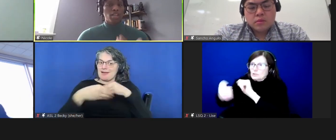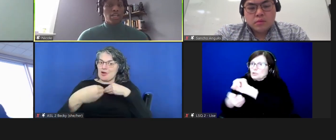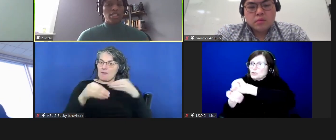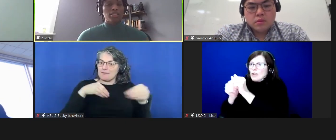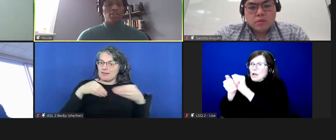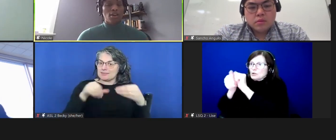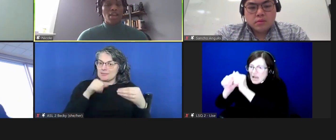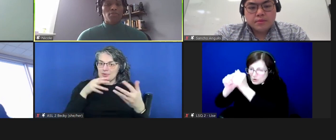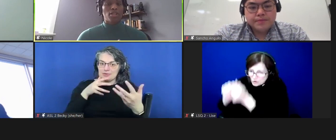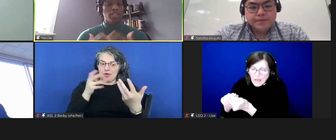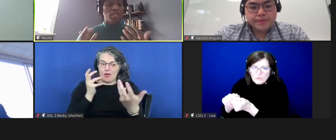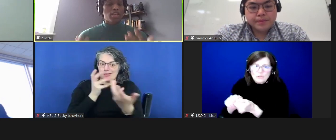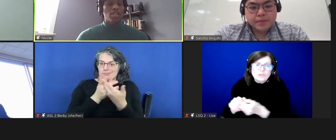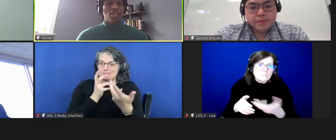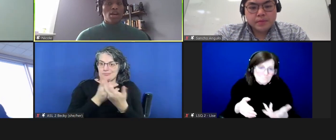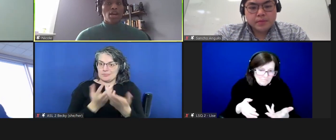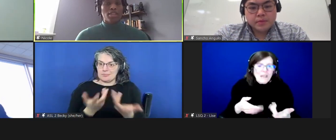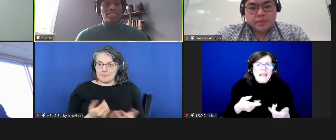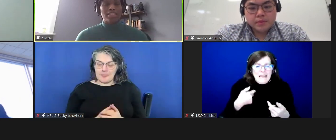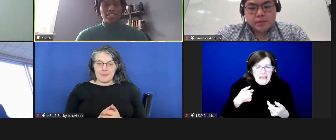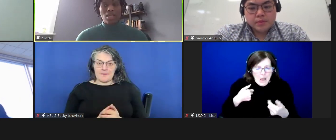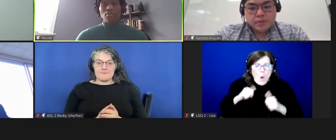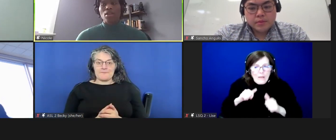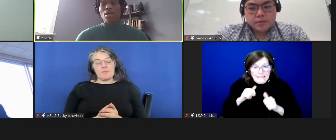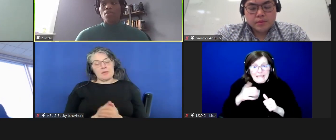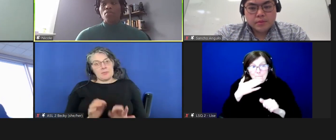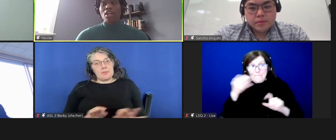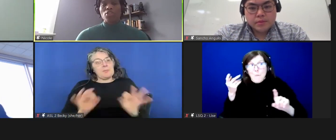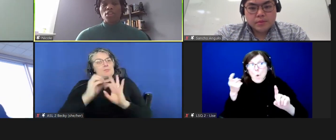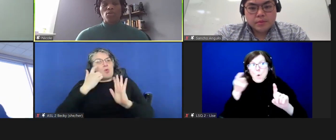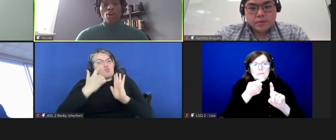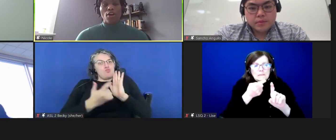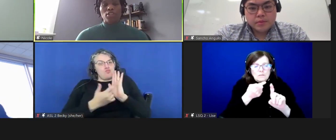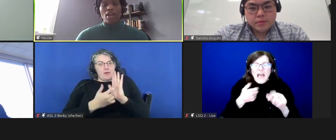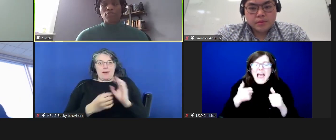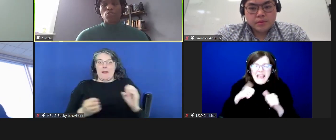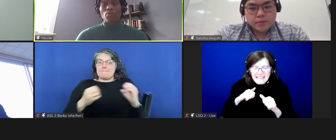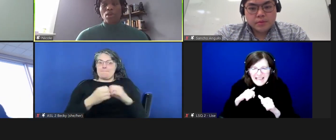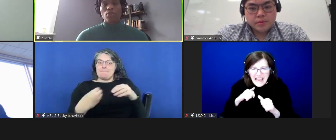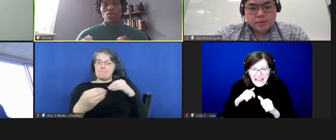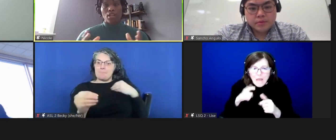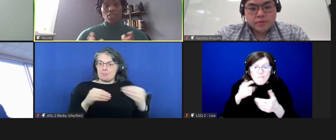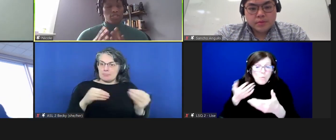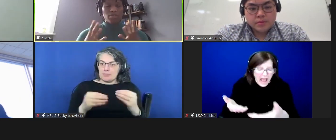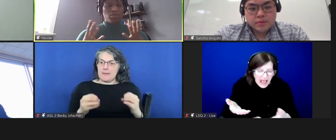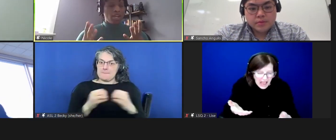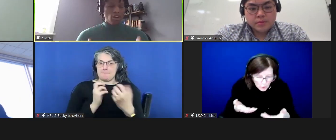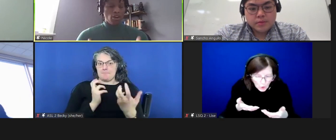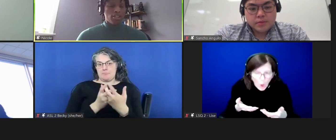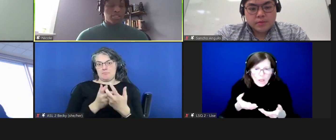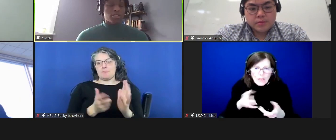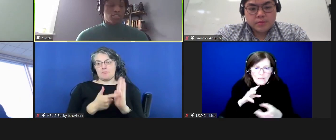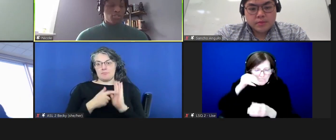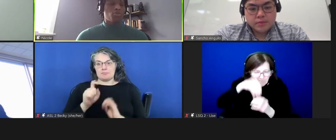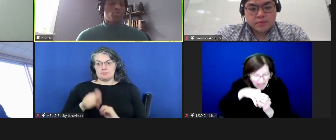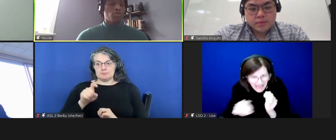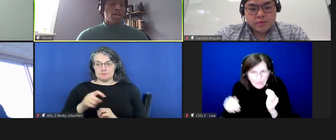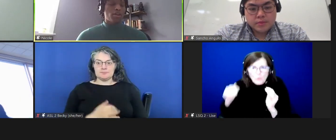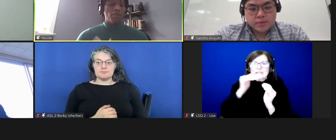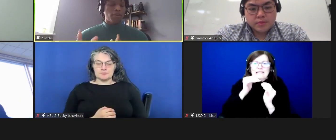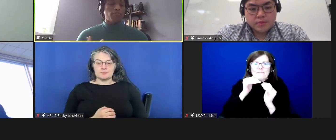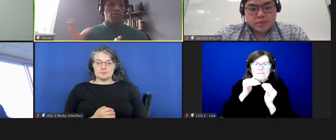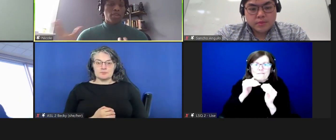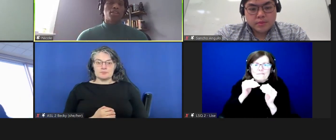direction et qu'on essaye d'être plus accueillant, plus inclusif. Mais donc,